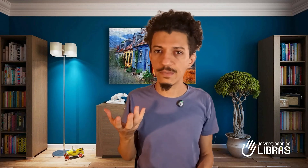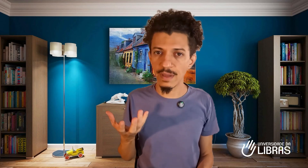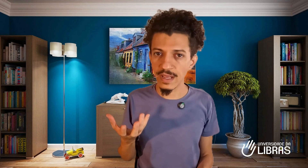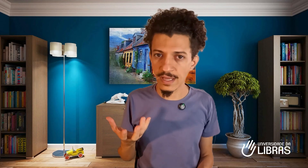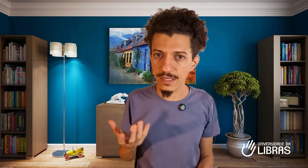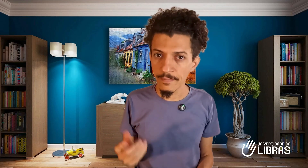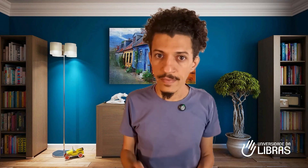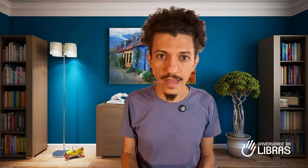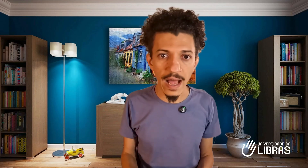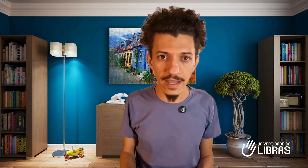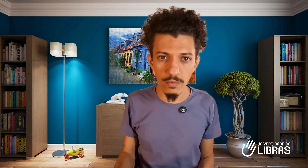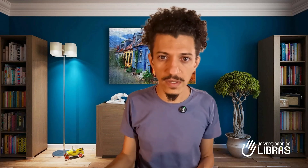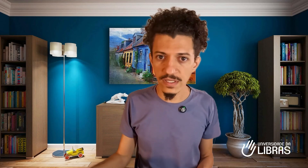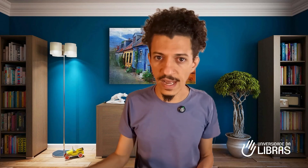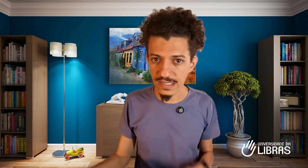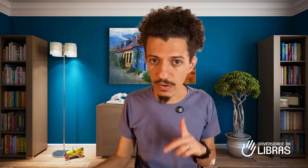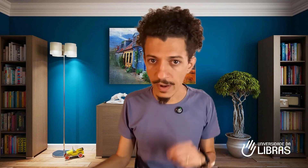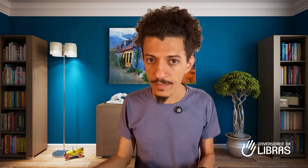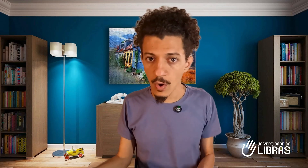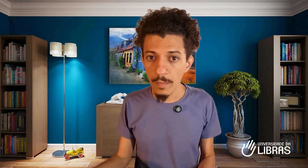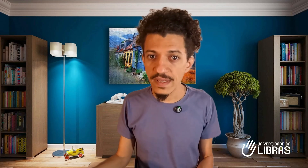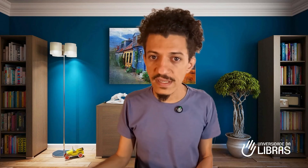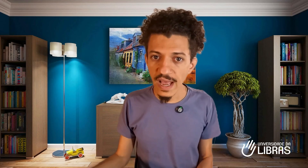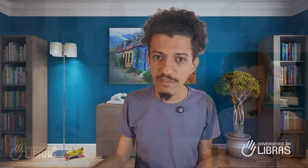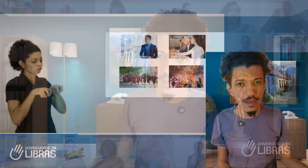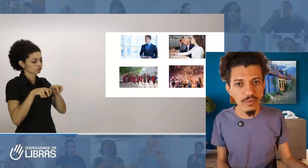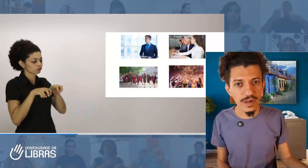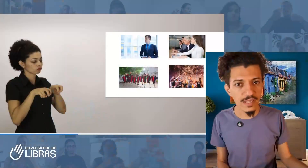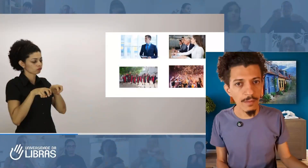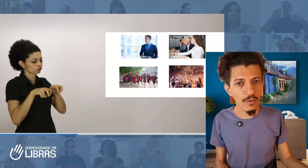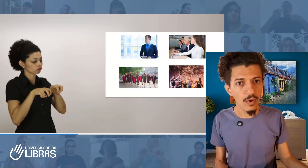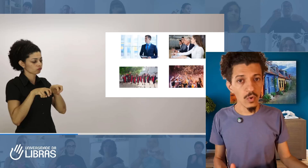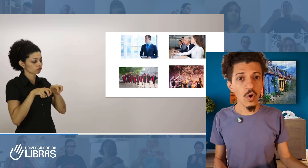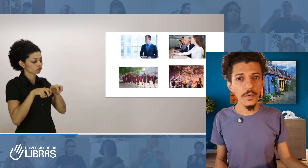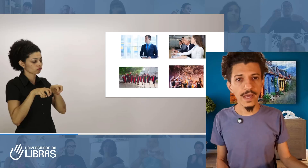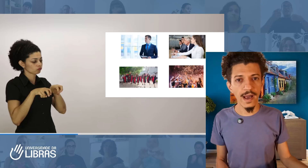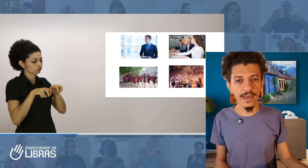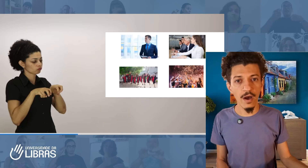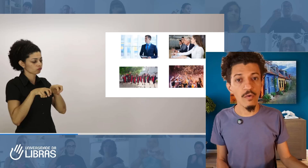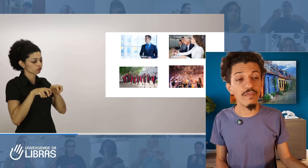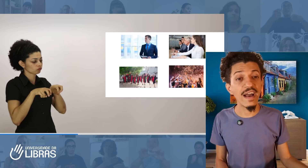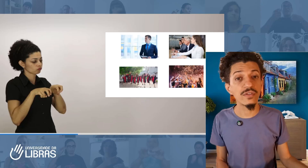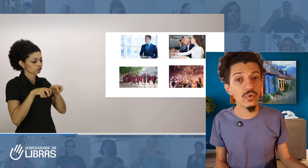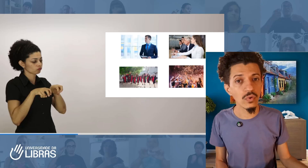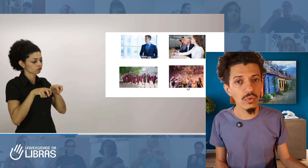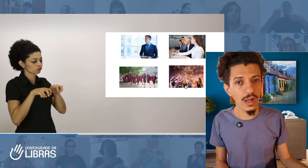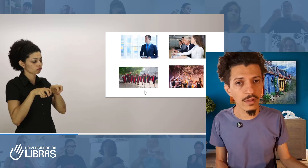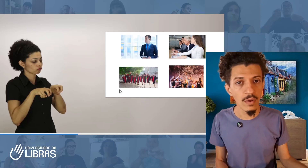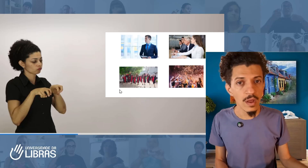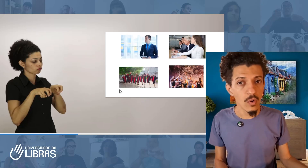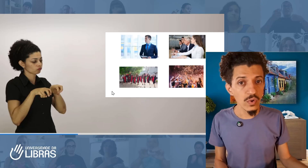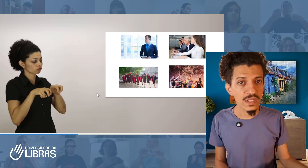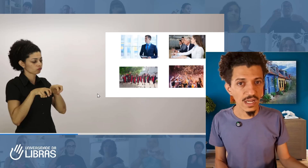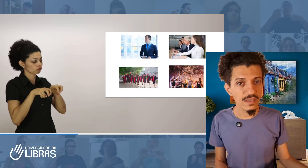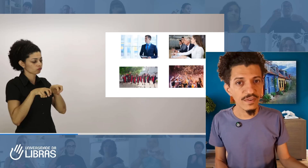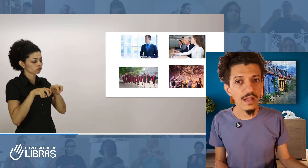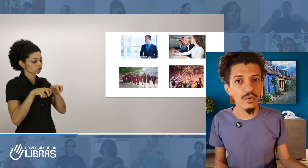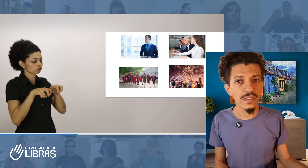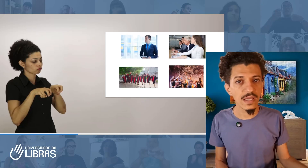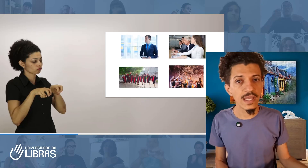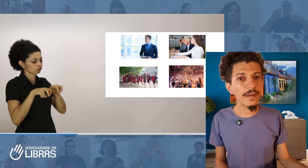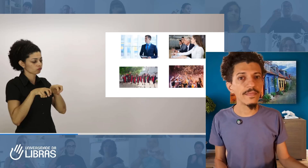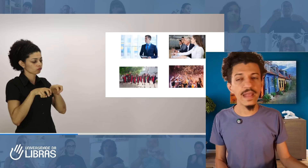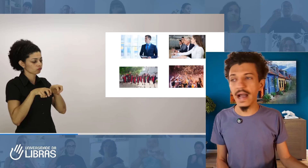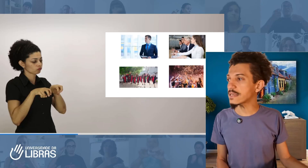na experiência da língua de sinais. Agora, observa aqui, por exemplo, como que a Raquel vai estruturando os